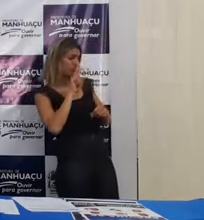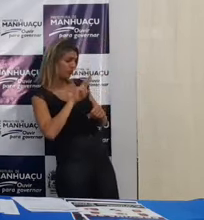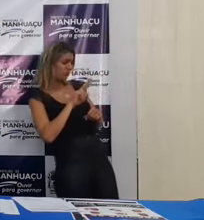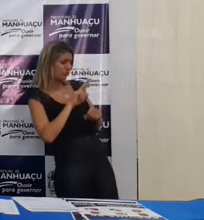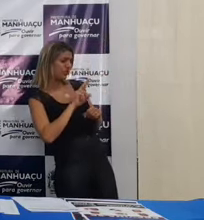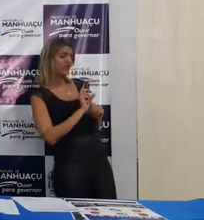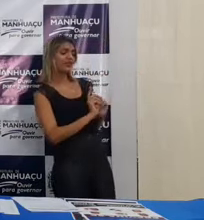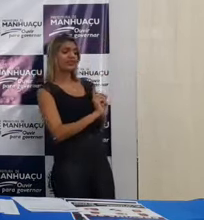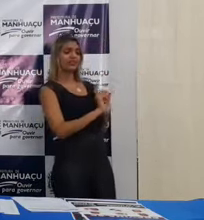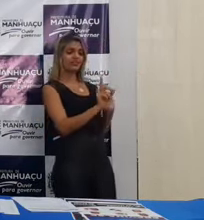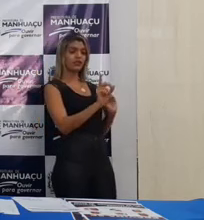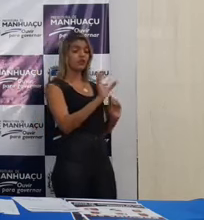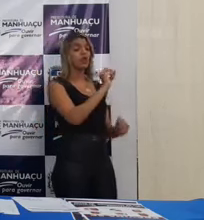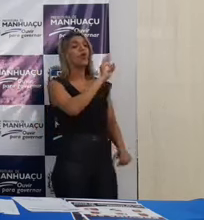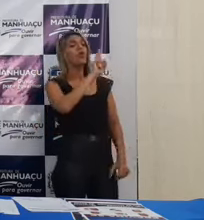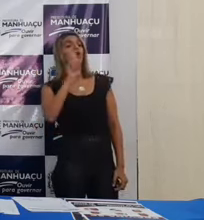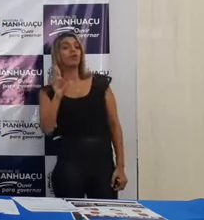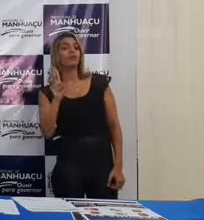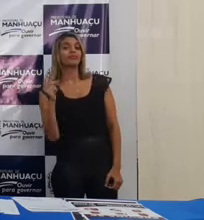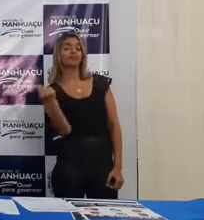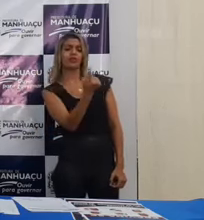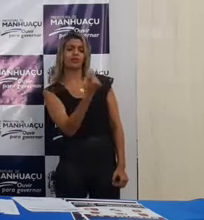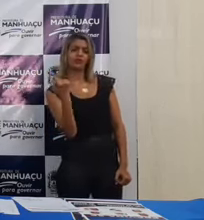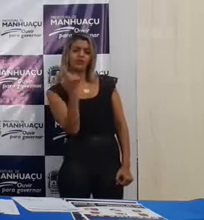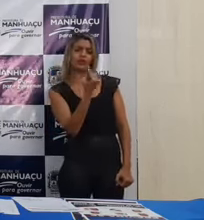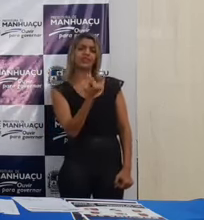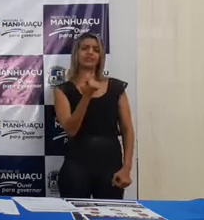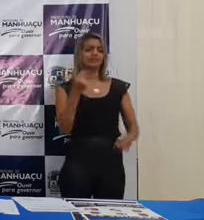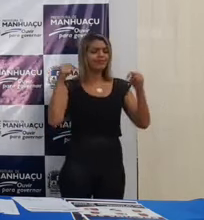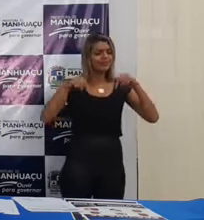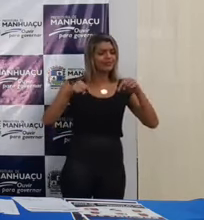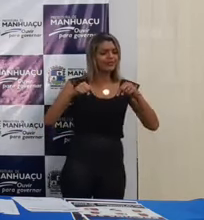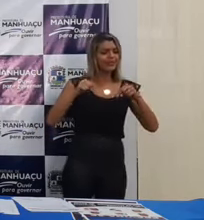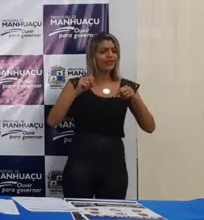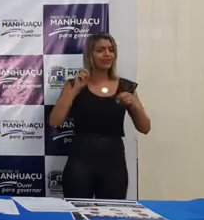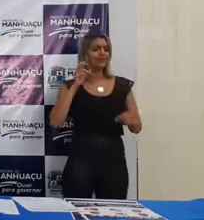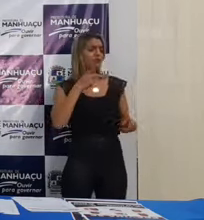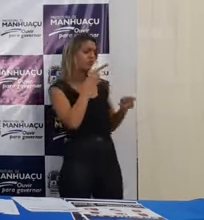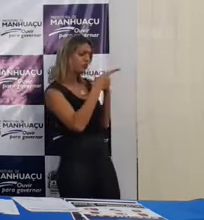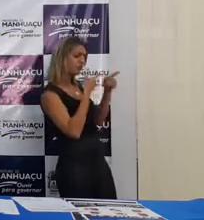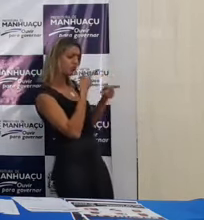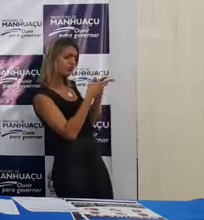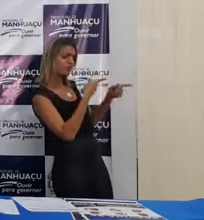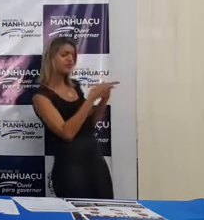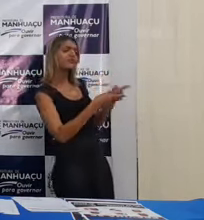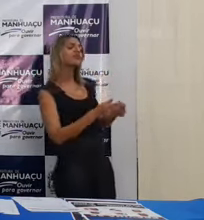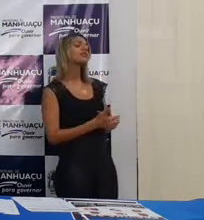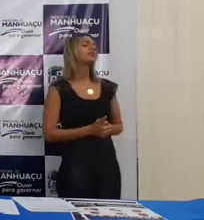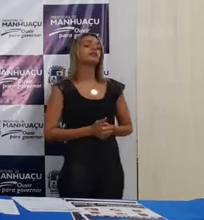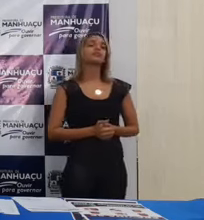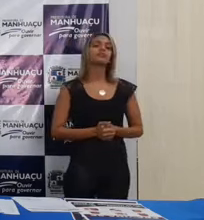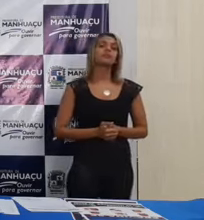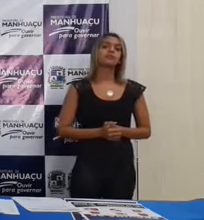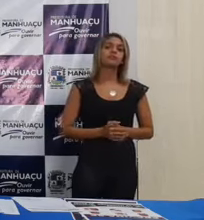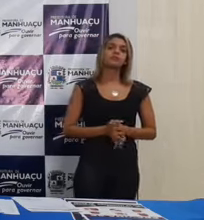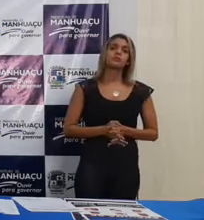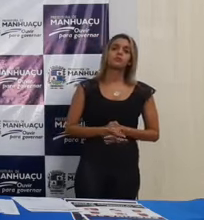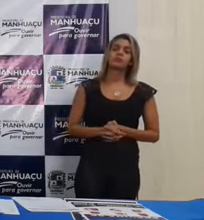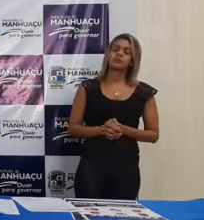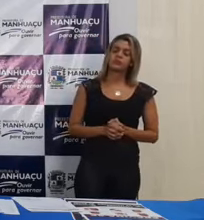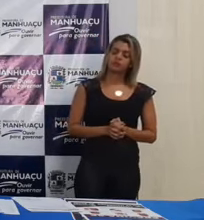com máscara, outros sem máscara e conversando, batendo papo tranquilamente com distância de 40 centímetros no outro. Você pode dizer sobre